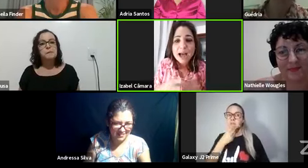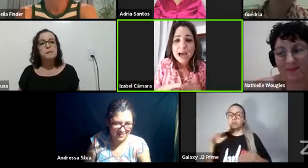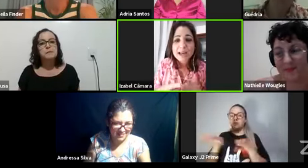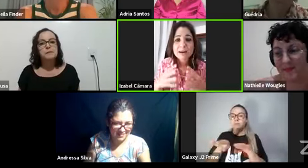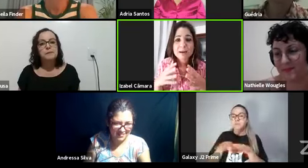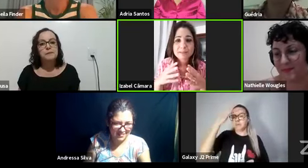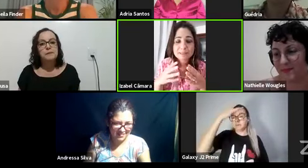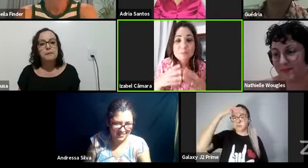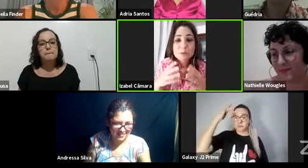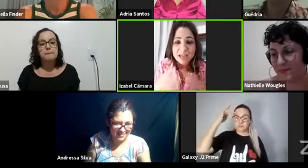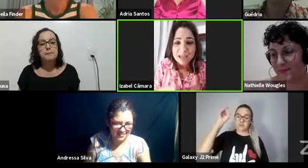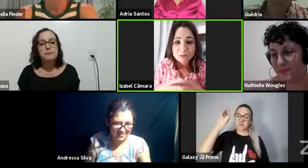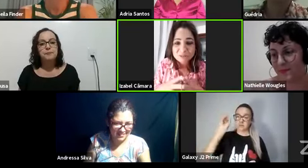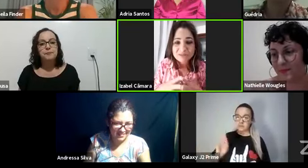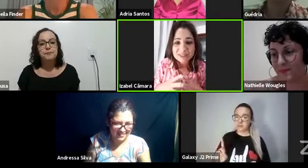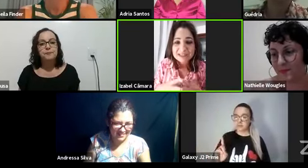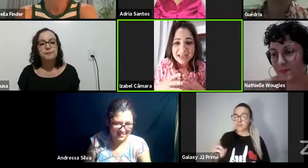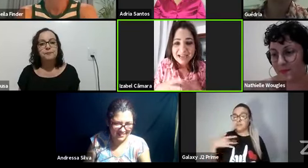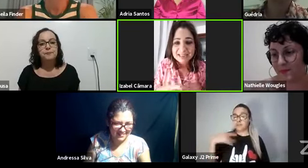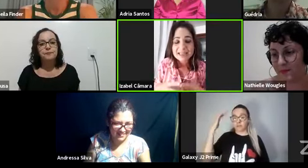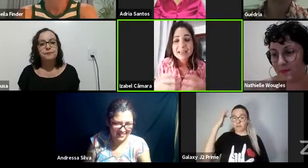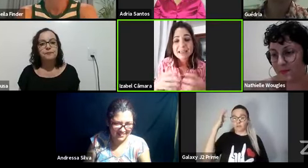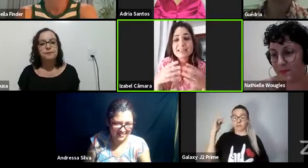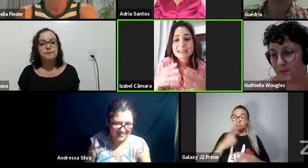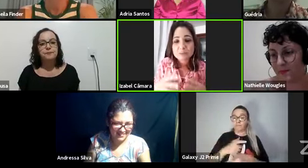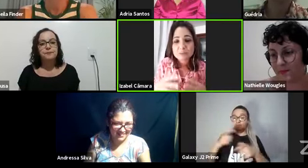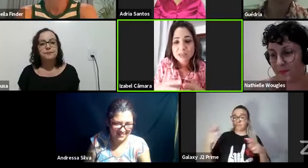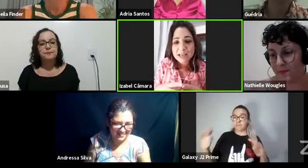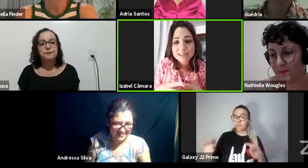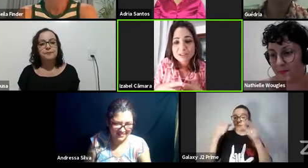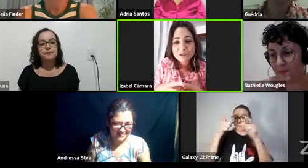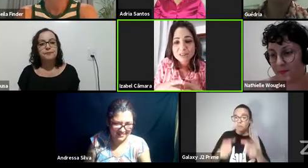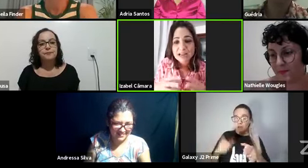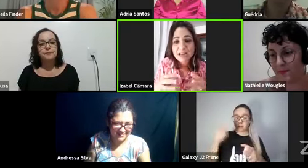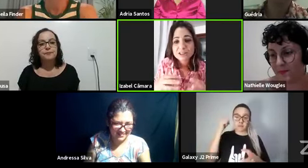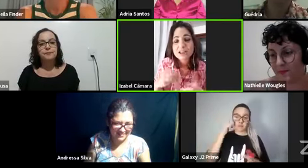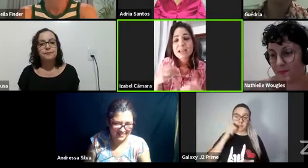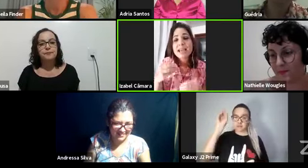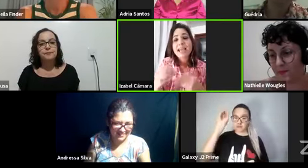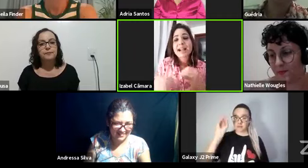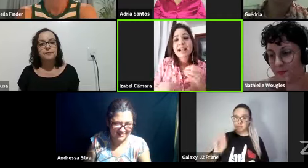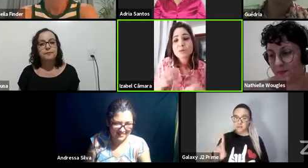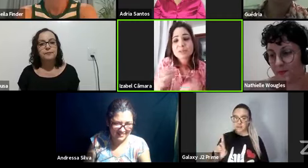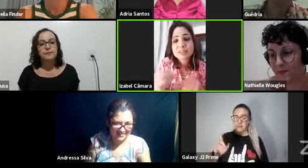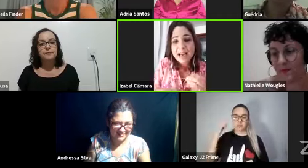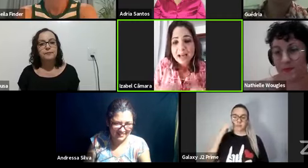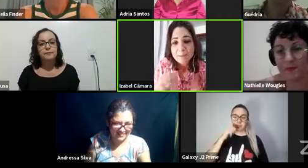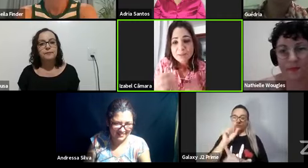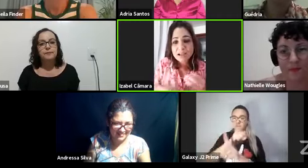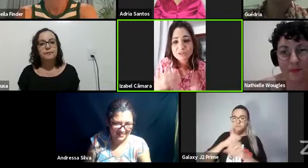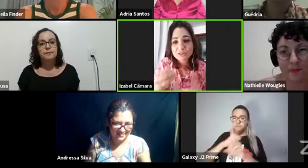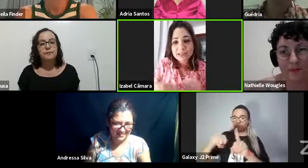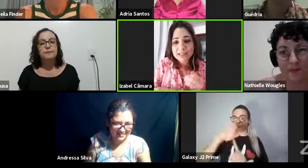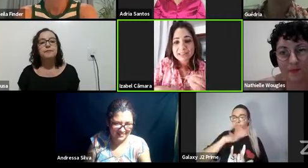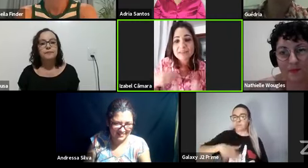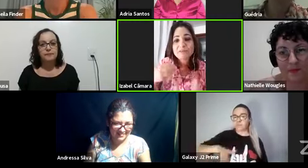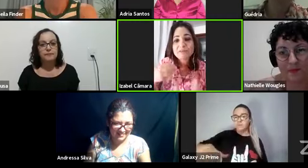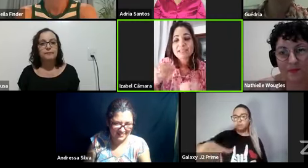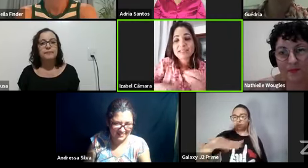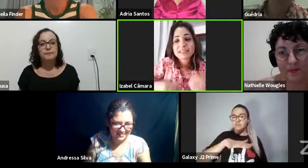grande lugar da mulher com deficiência e das mulheres na sociedade é causar a